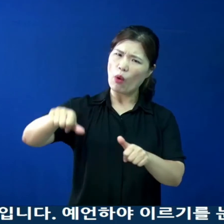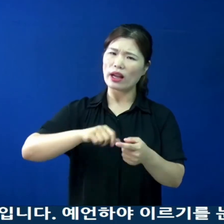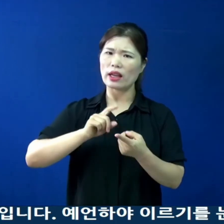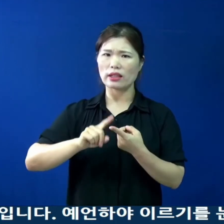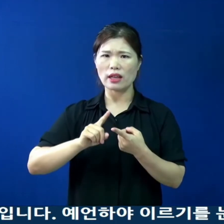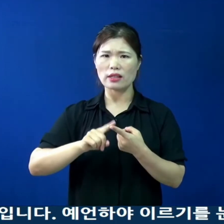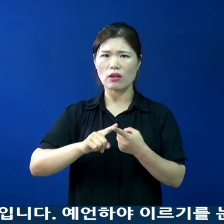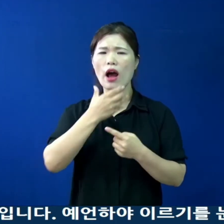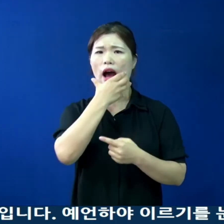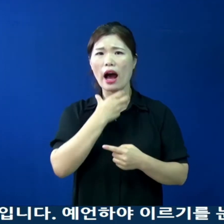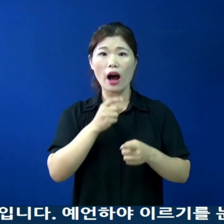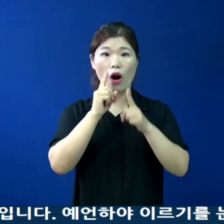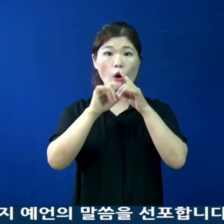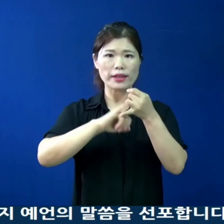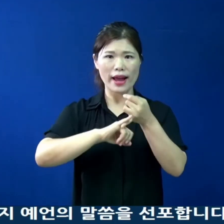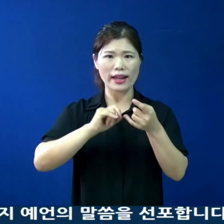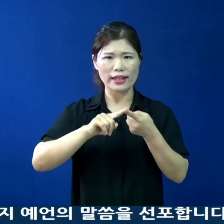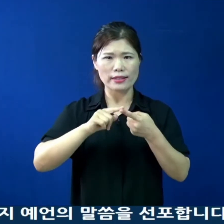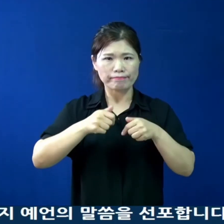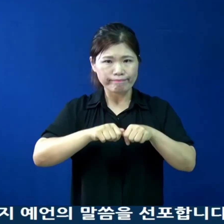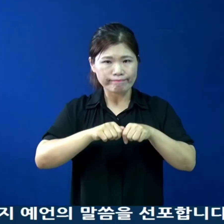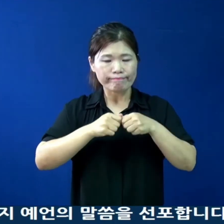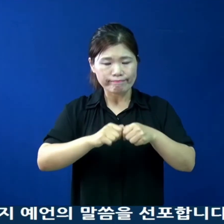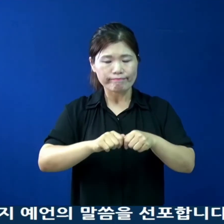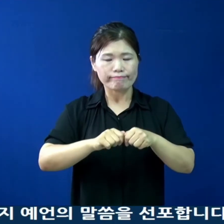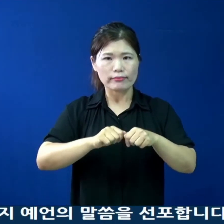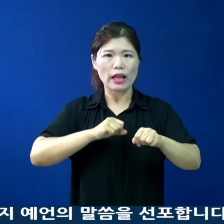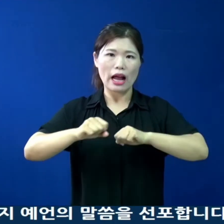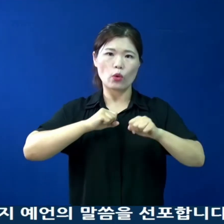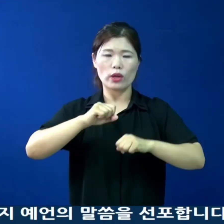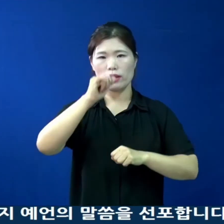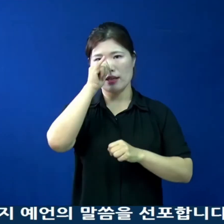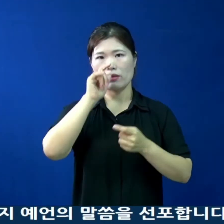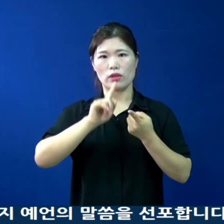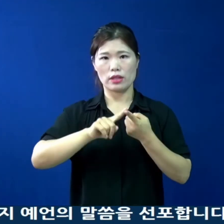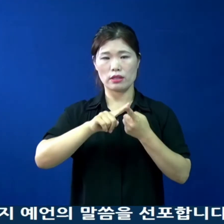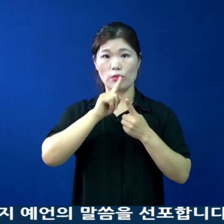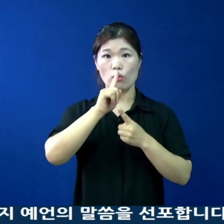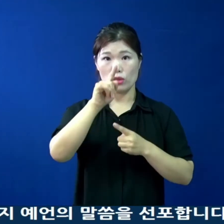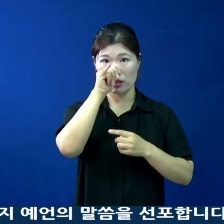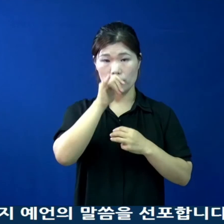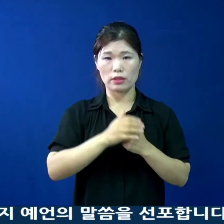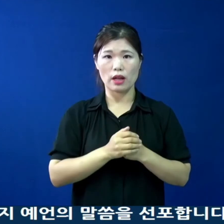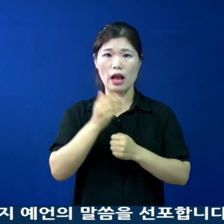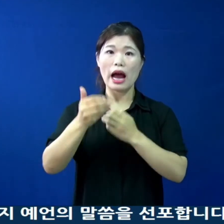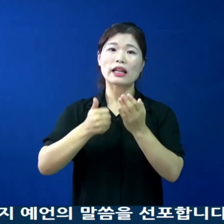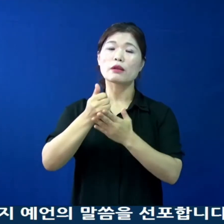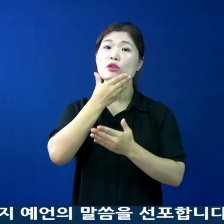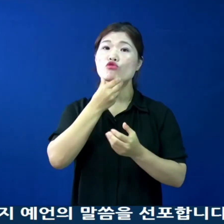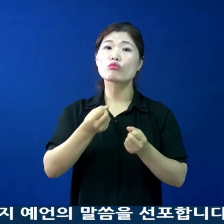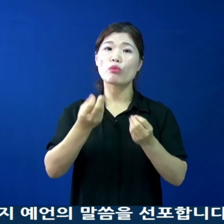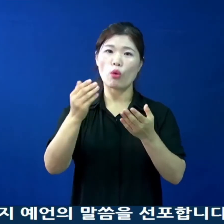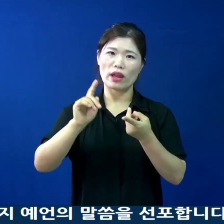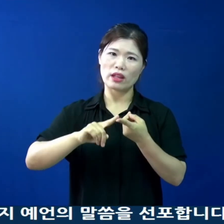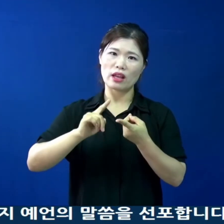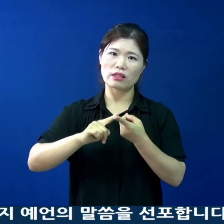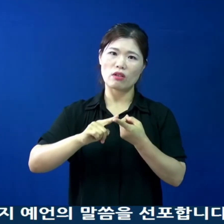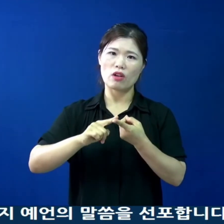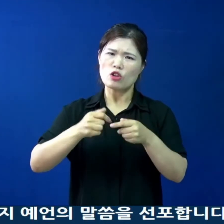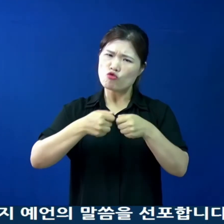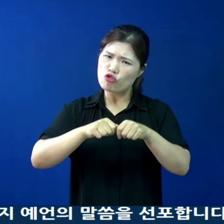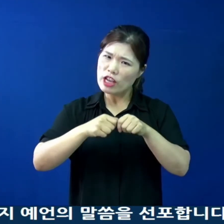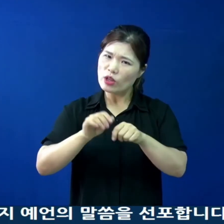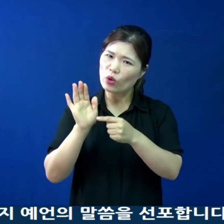아브라함의 언약을 구체적으로 실행하고 계시다는 것을 우리가 알 수가 있고요, 하나님의 축복을 더 구체적으로 드러내면서